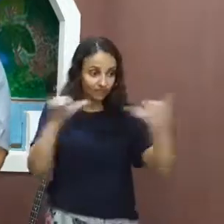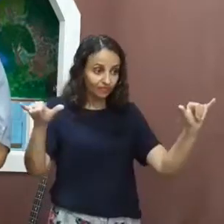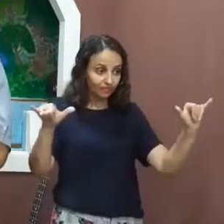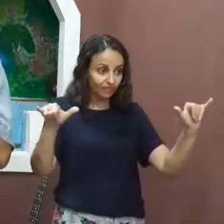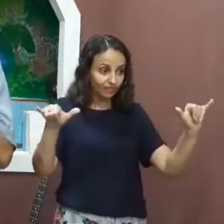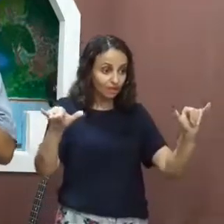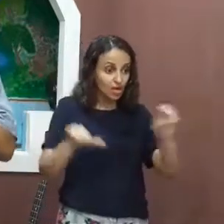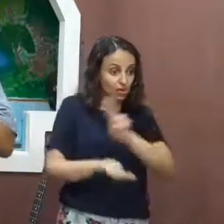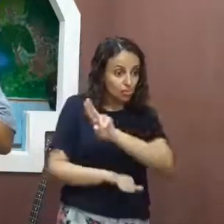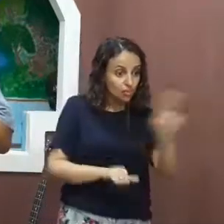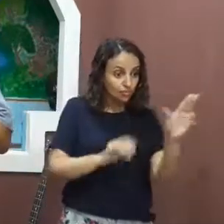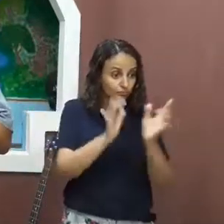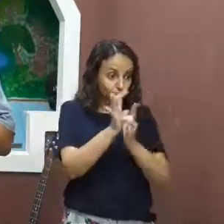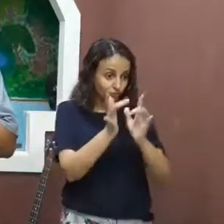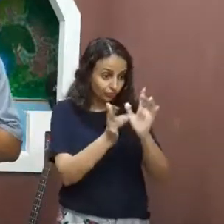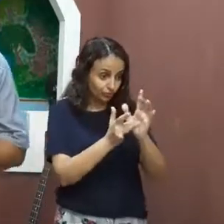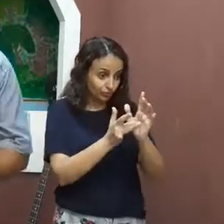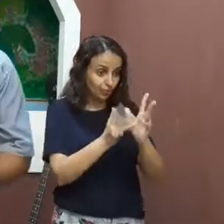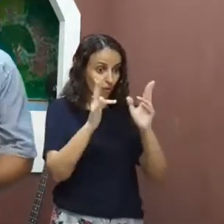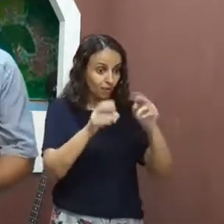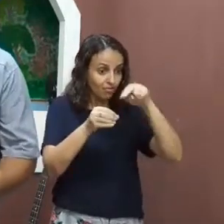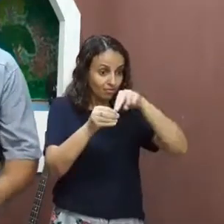Nazaré. Vamos orar por irmão Jessé?